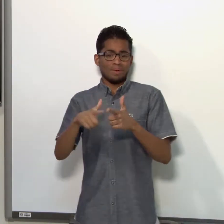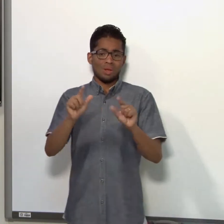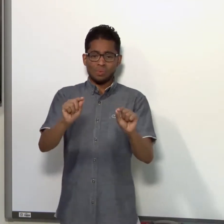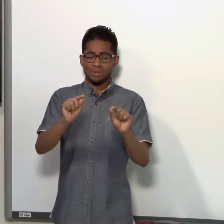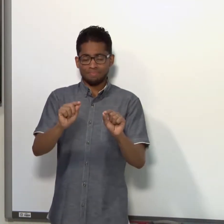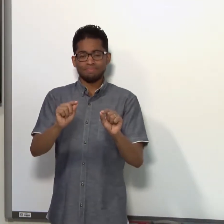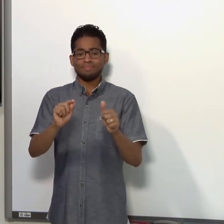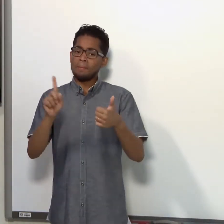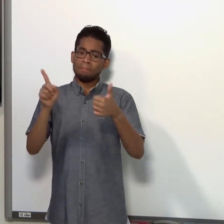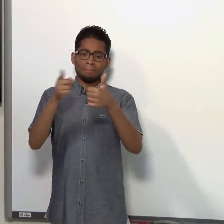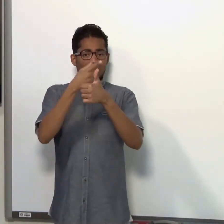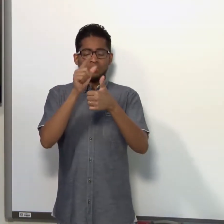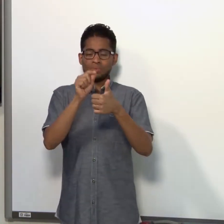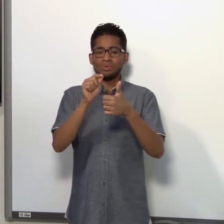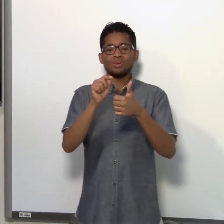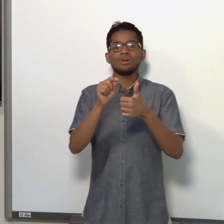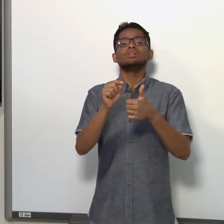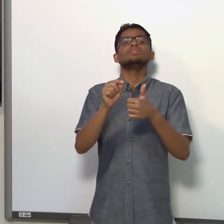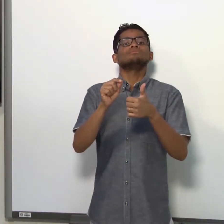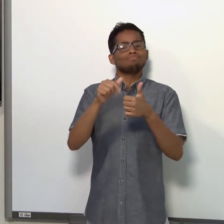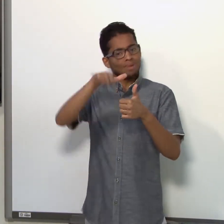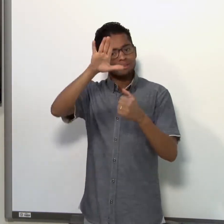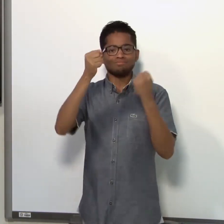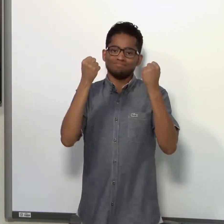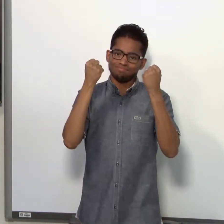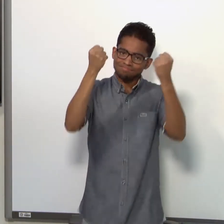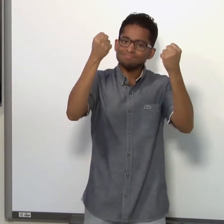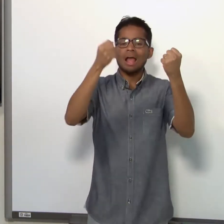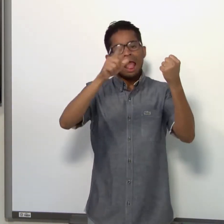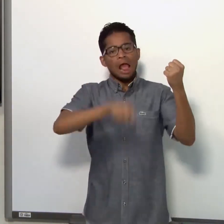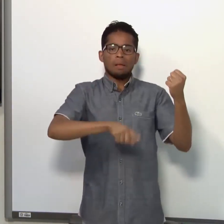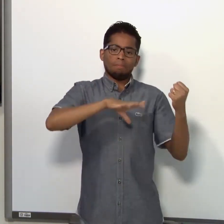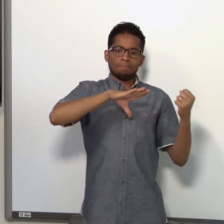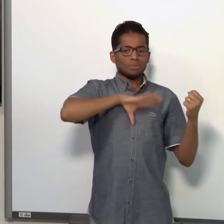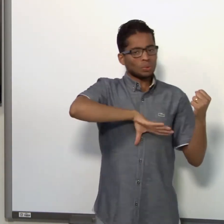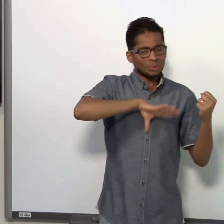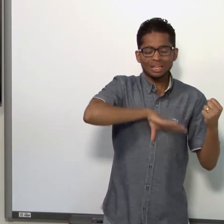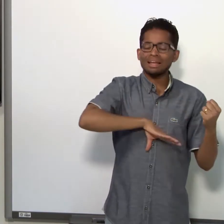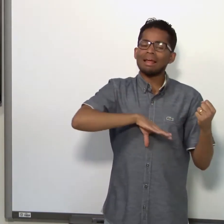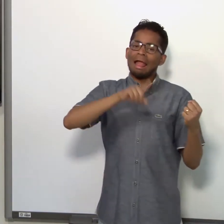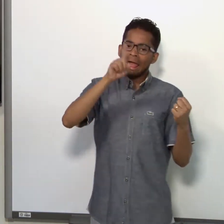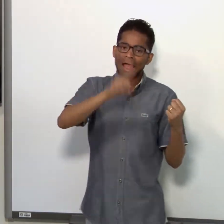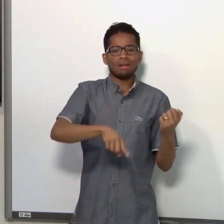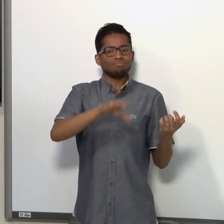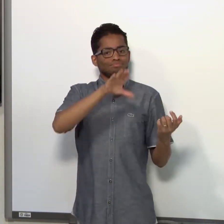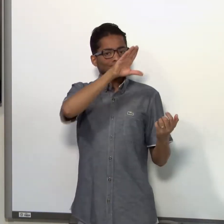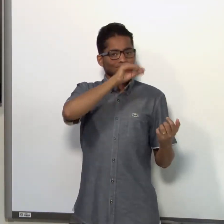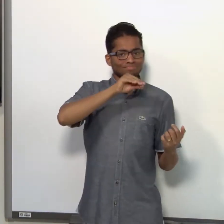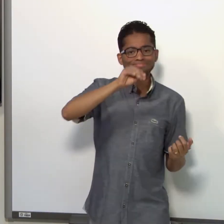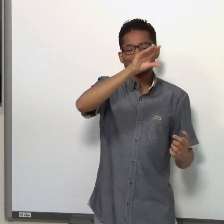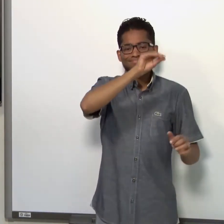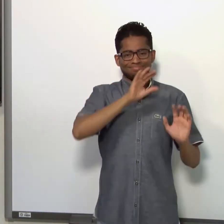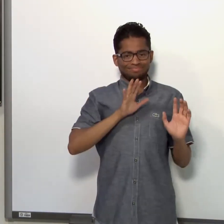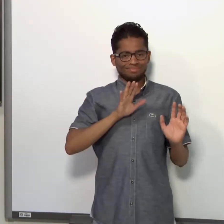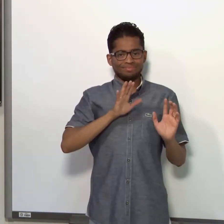ocorrem alguns problemas. Porque o foco primordial ainda é a língua portuguesa,